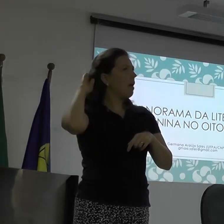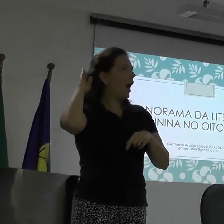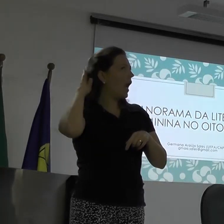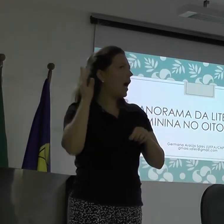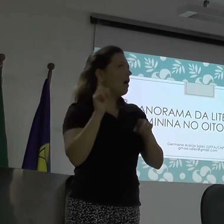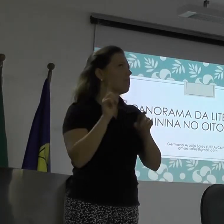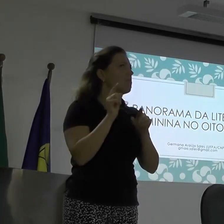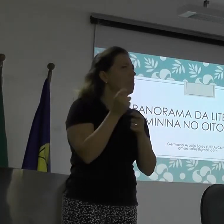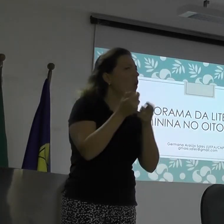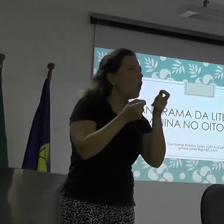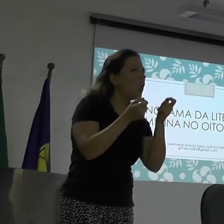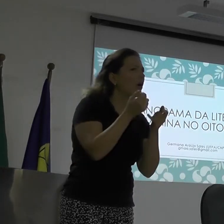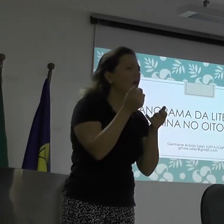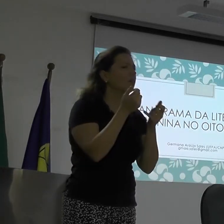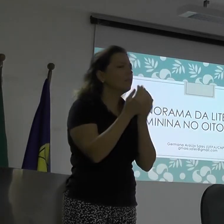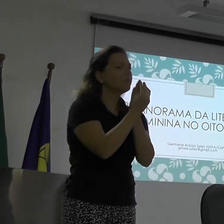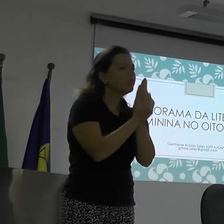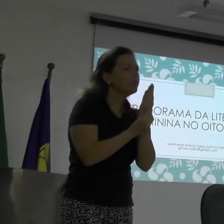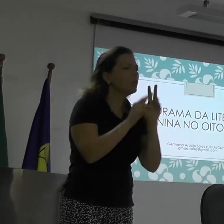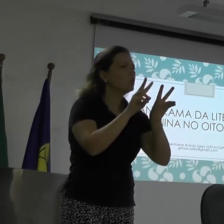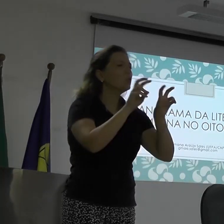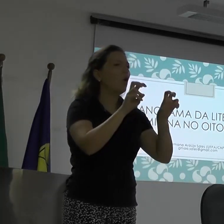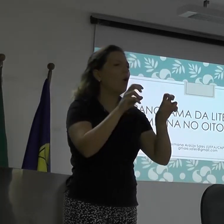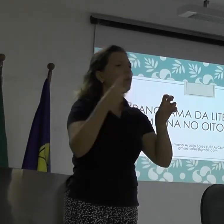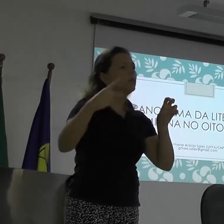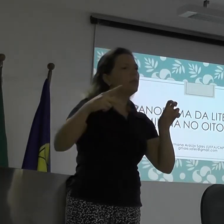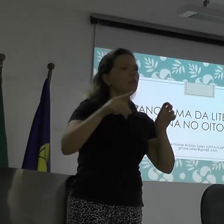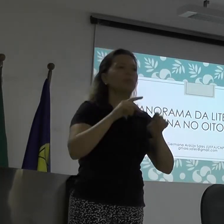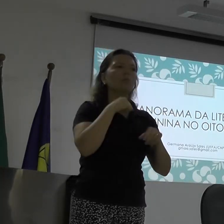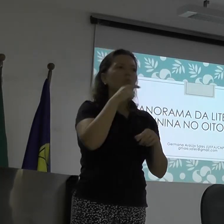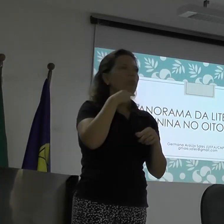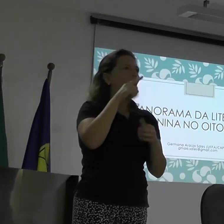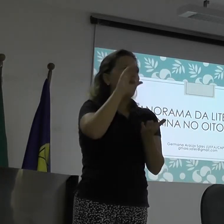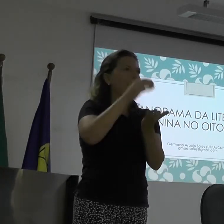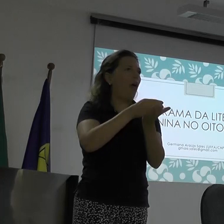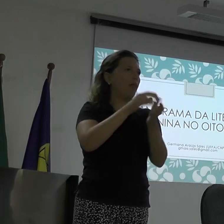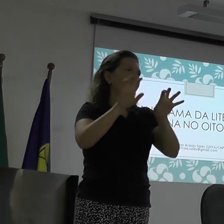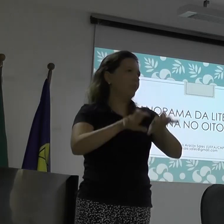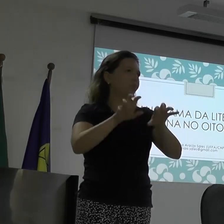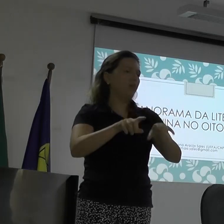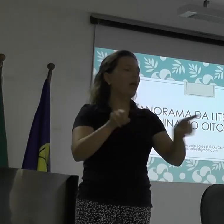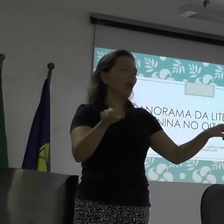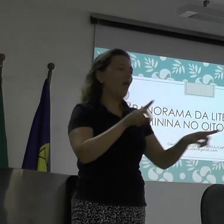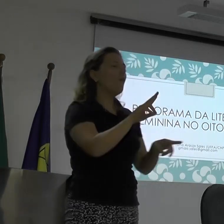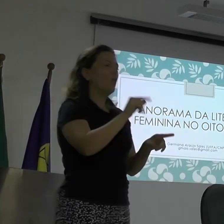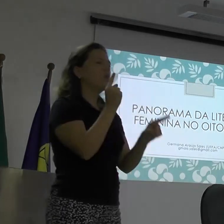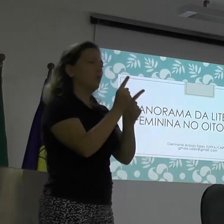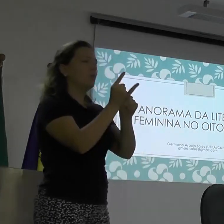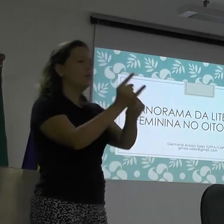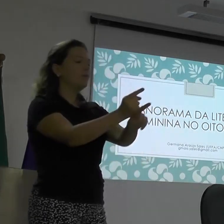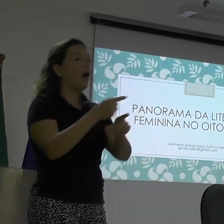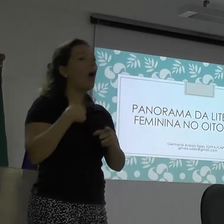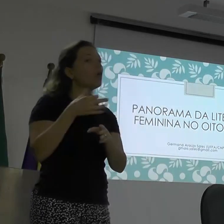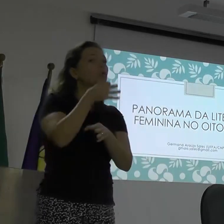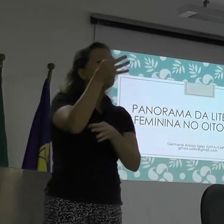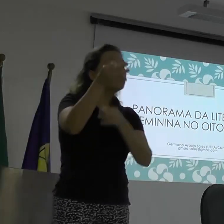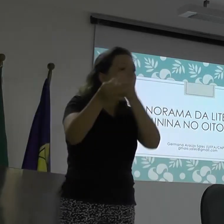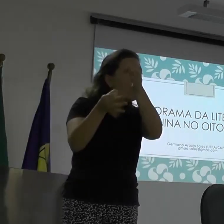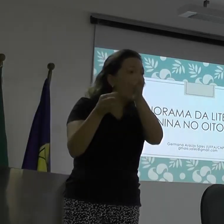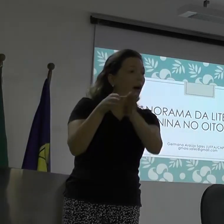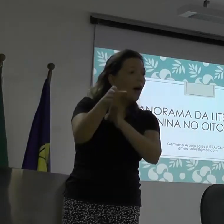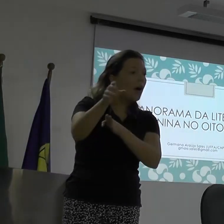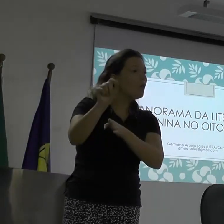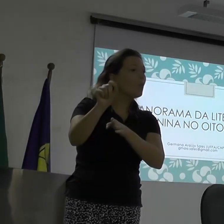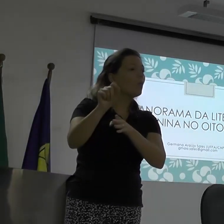tese. Ele disse assim, não, professora, mas eu vou descobrir. Aí eu dei a sugestão a ele que eu